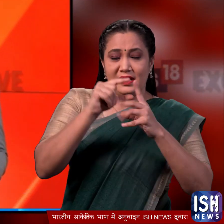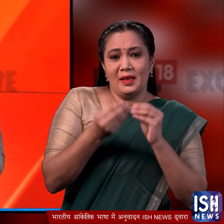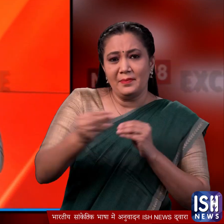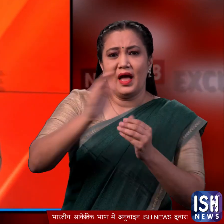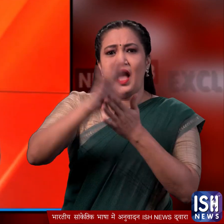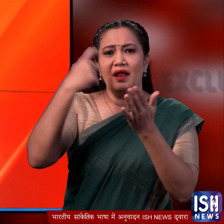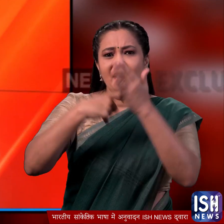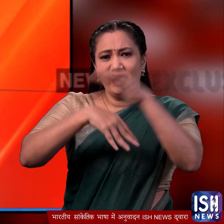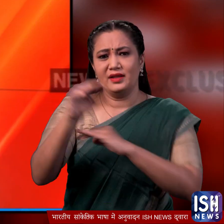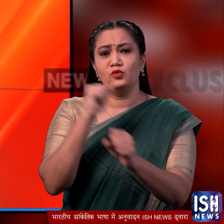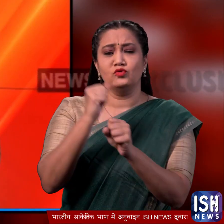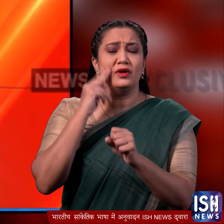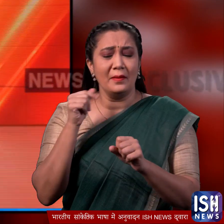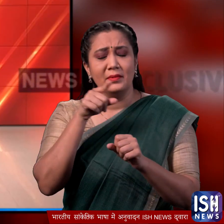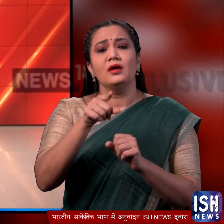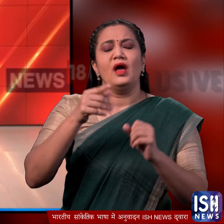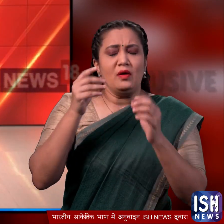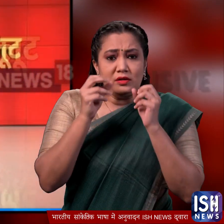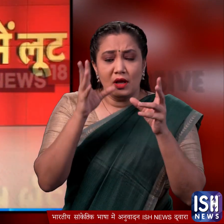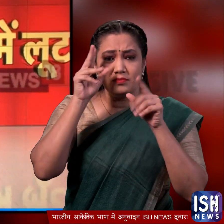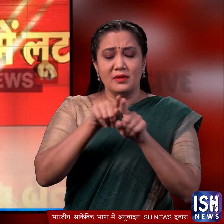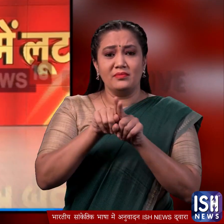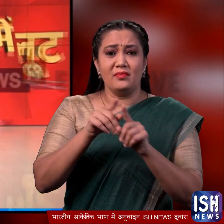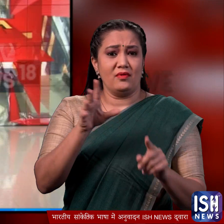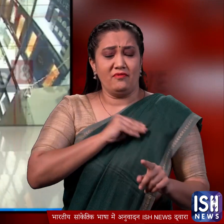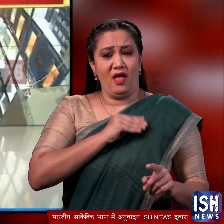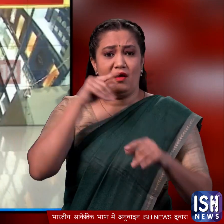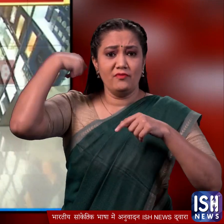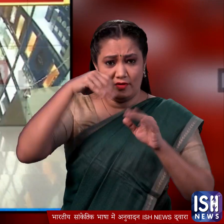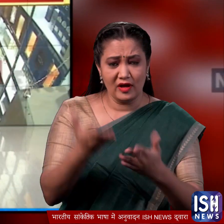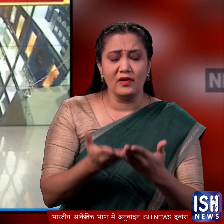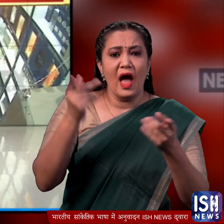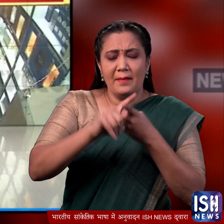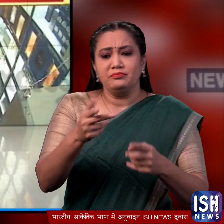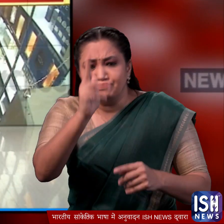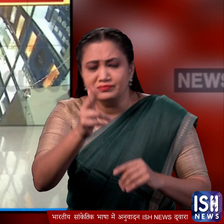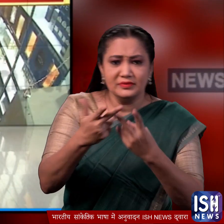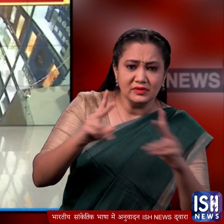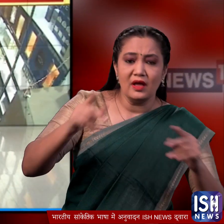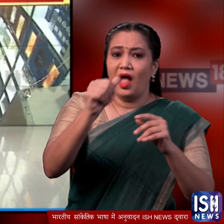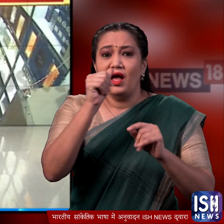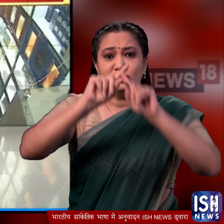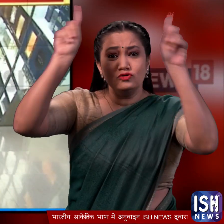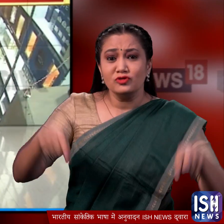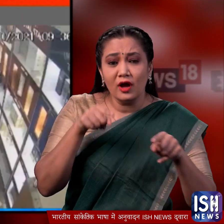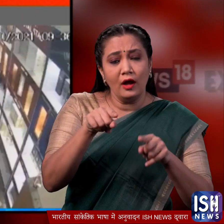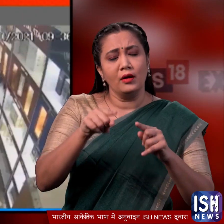के गुरुग्राम से डरा देने वाली तस्वीरें सामने आई। वहां हथियारों से लैस कुछ बदमाशों ने सरेआम एक शराब की दुकान में